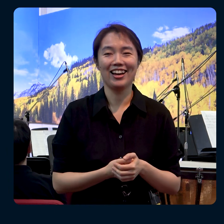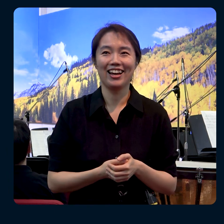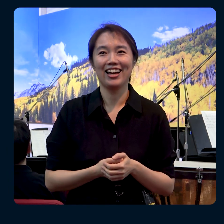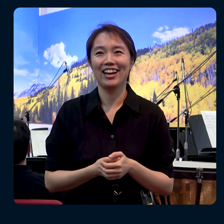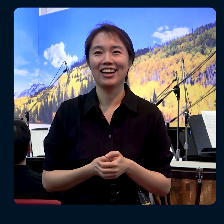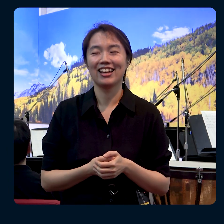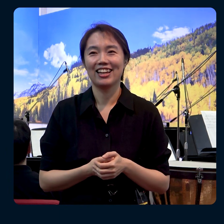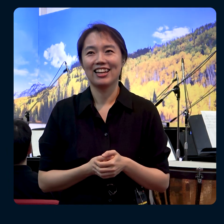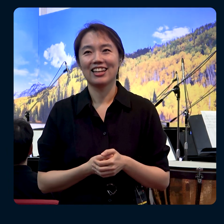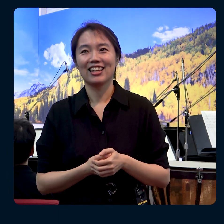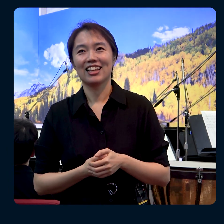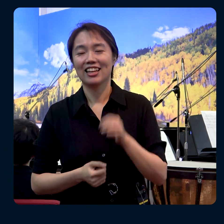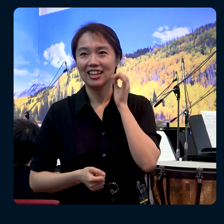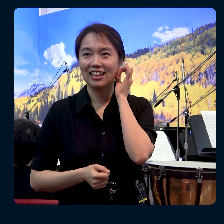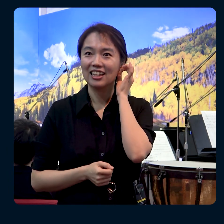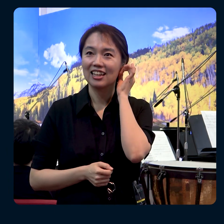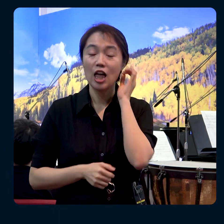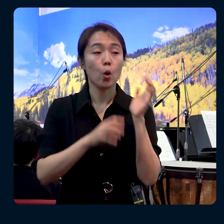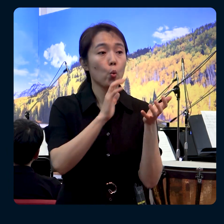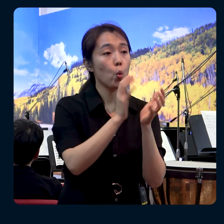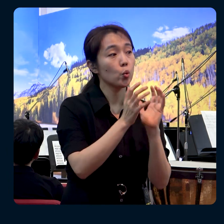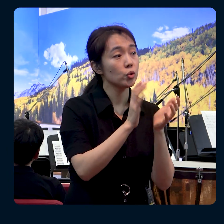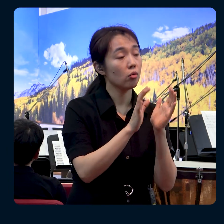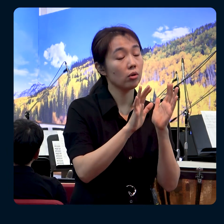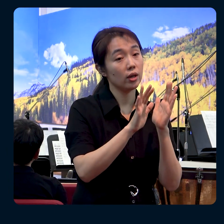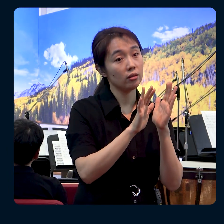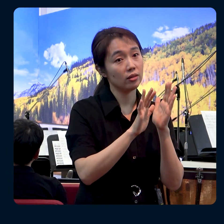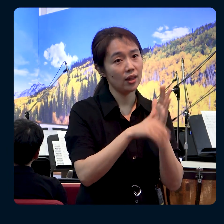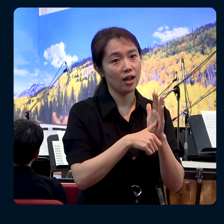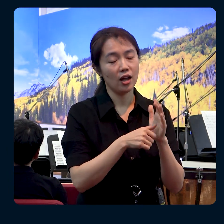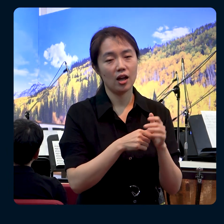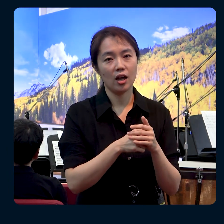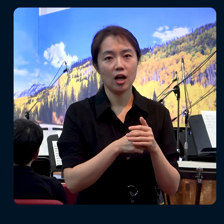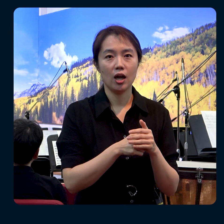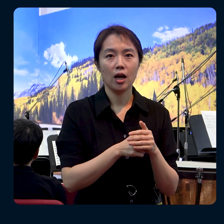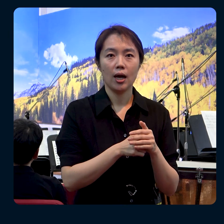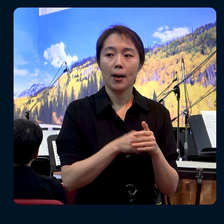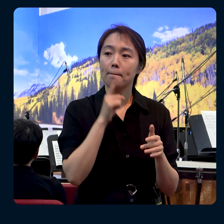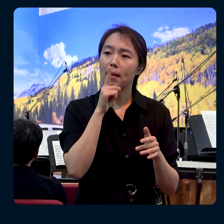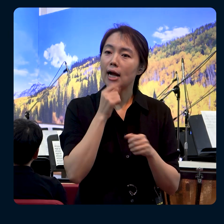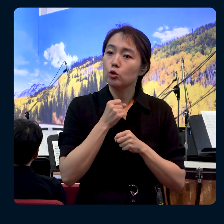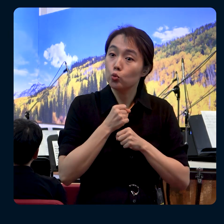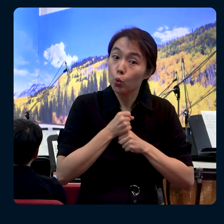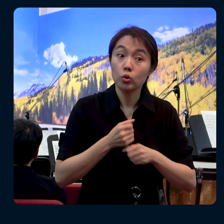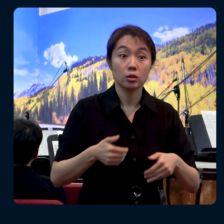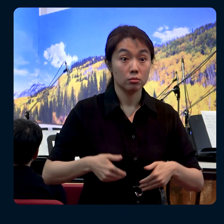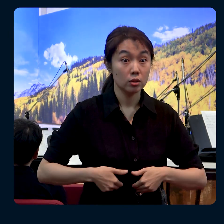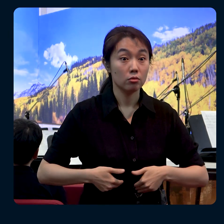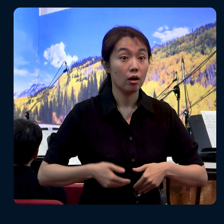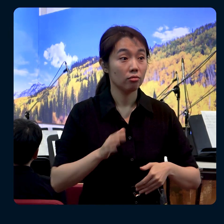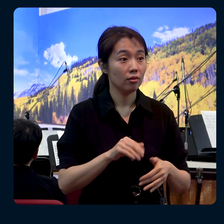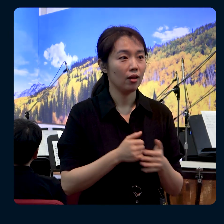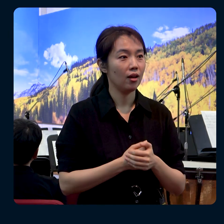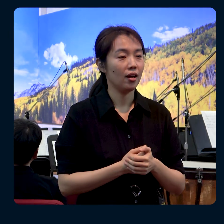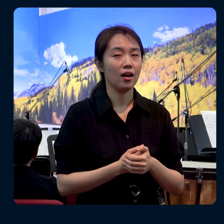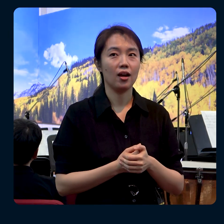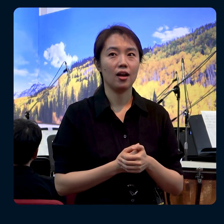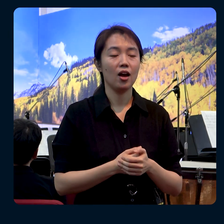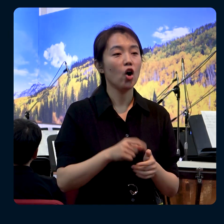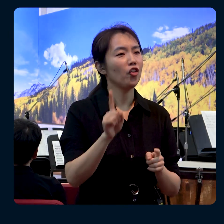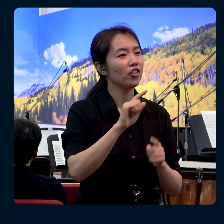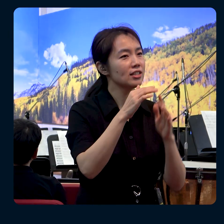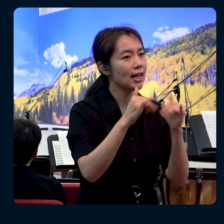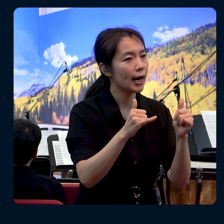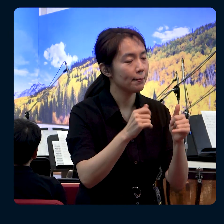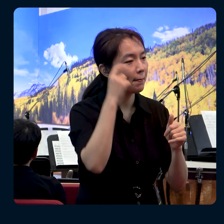아니라 아예 그런 이 공청회 같은 데서 쓰지 않는 파격적 언어를 사용하면서, 그 중에 누가 한 사람이 너무